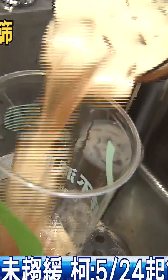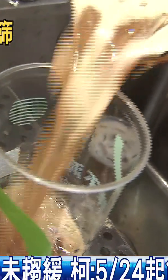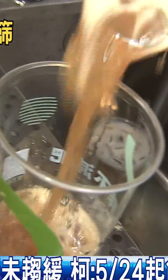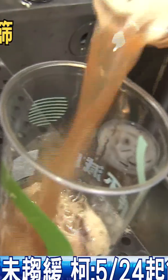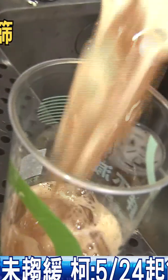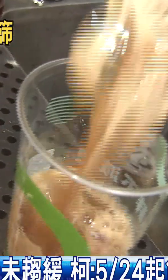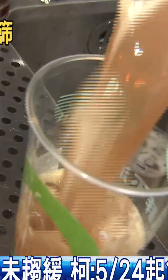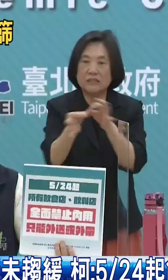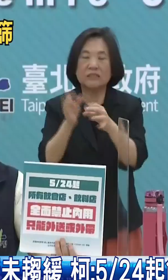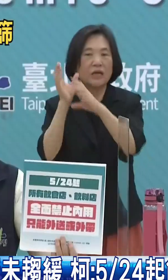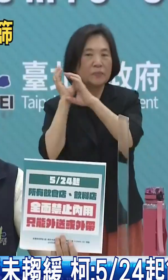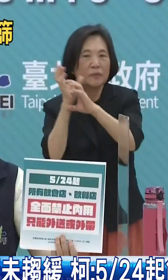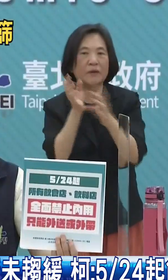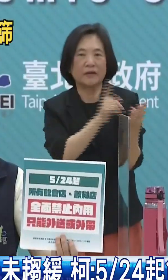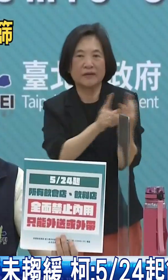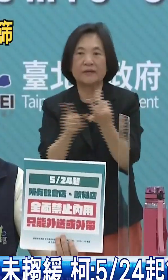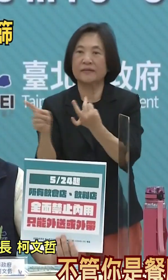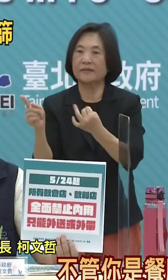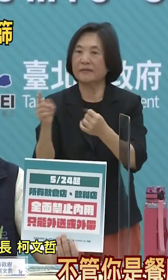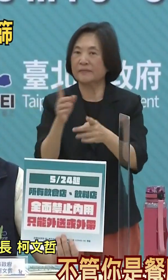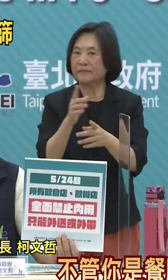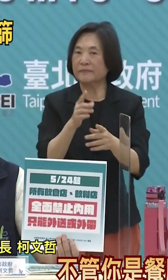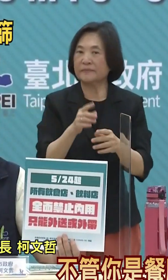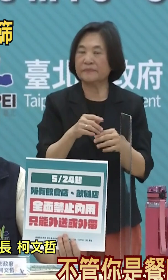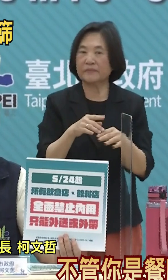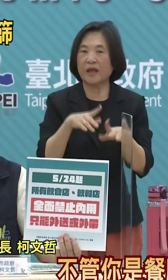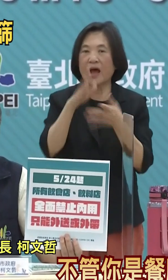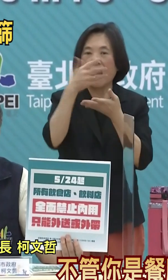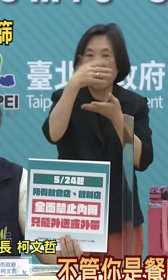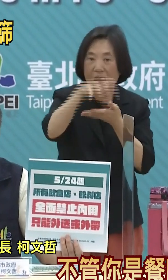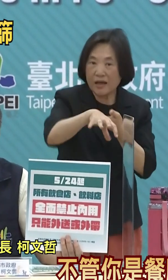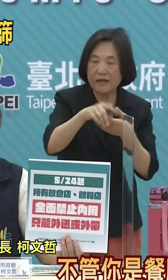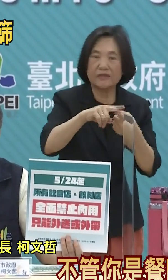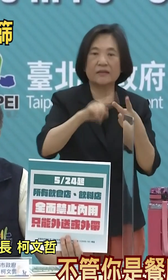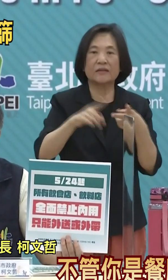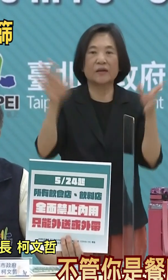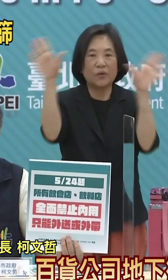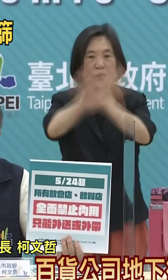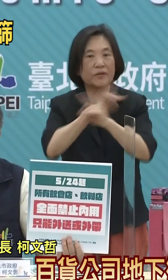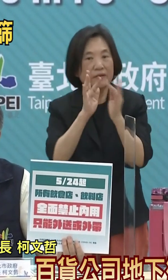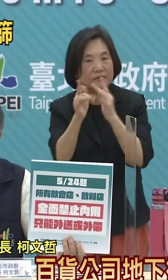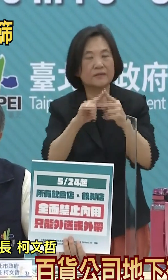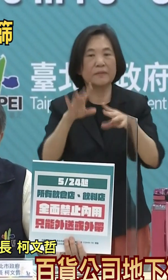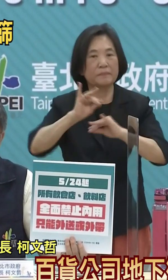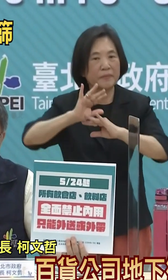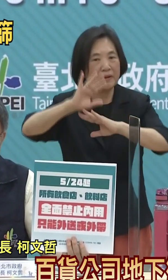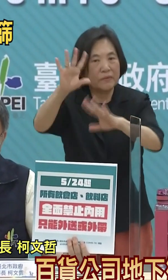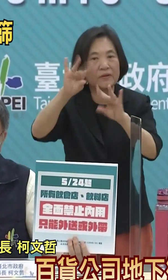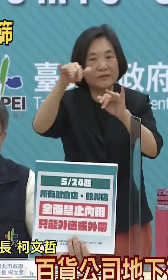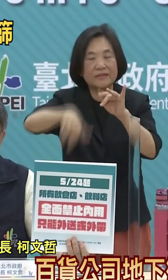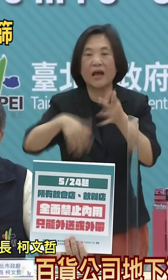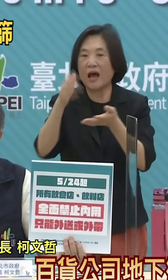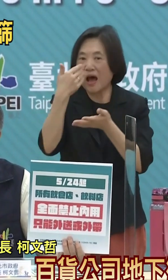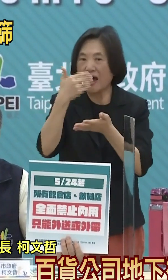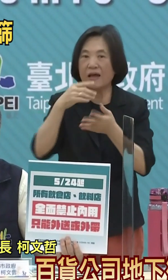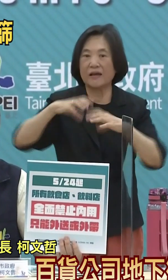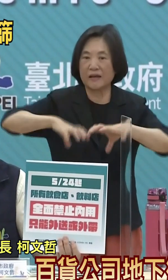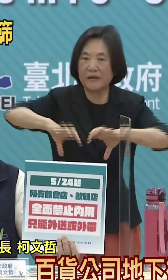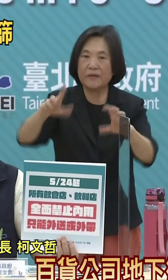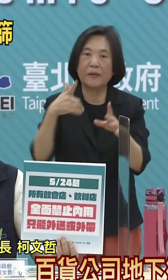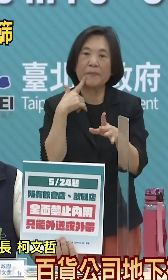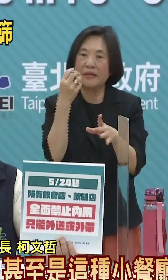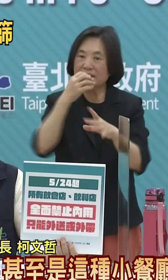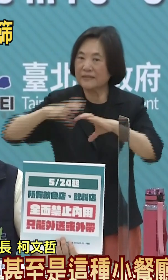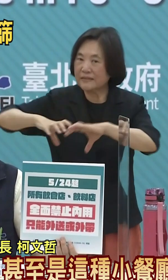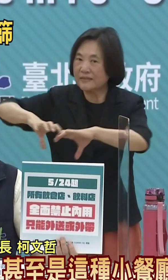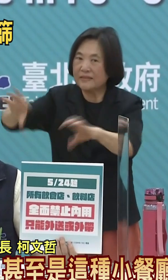大家坐下来喝。 不管你是餐厅啦、夜市啦、百货公司、地下界啦、美食界